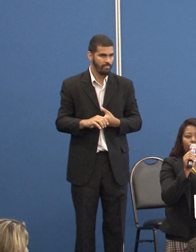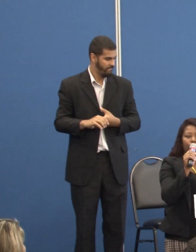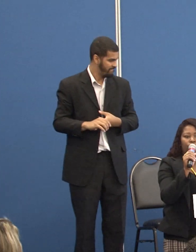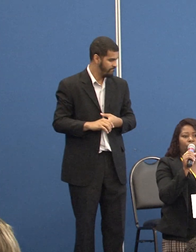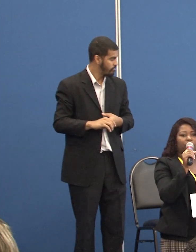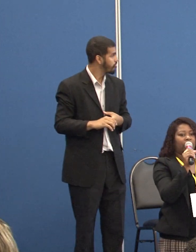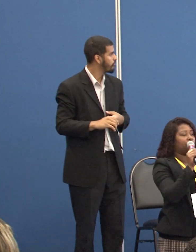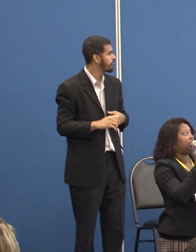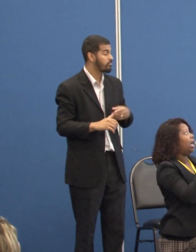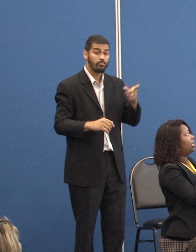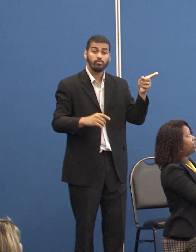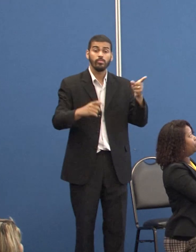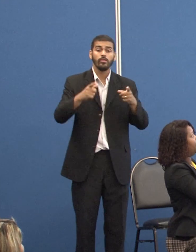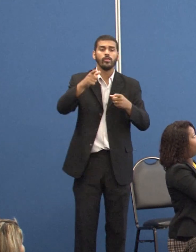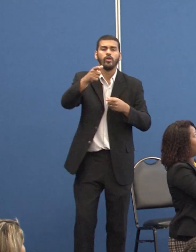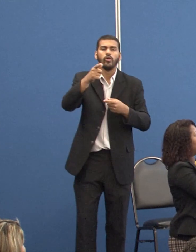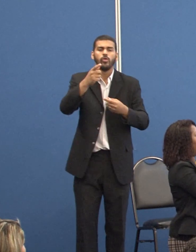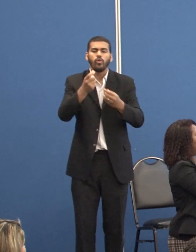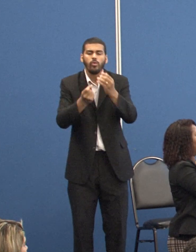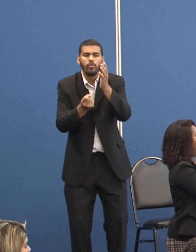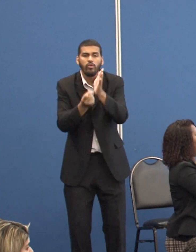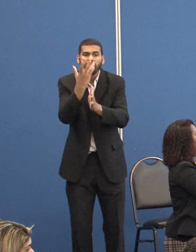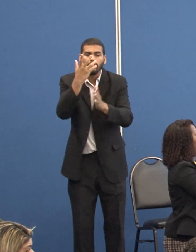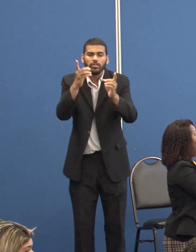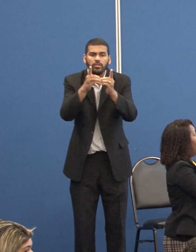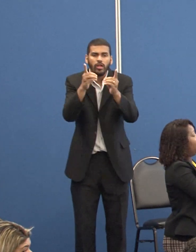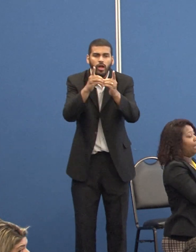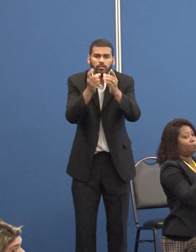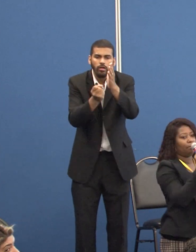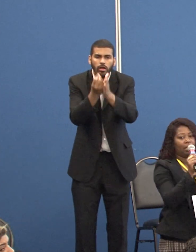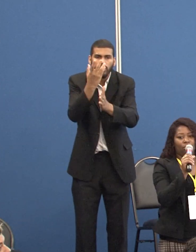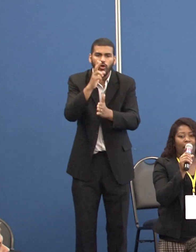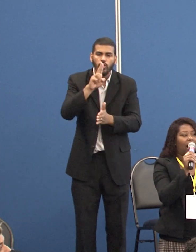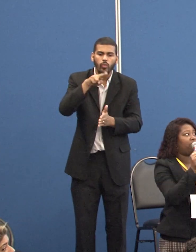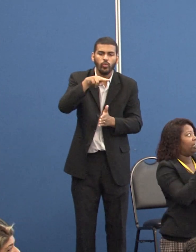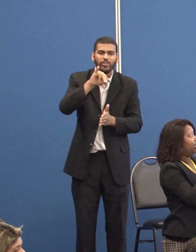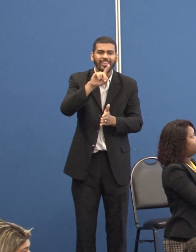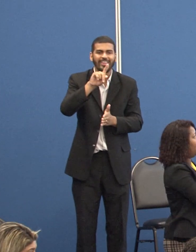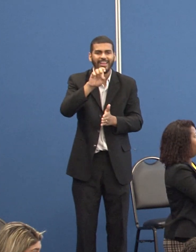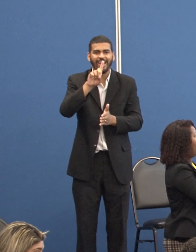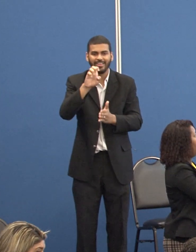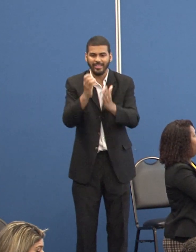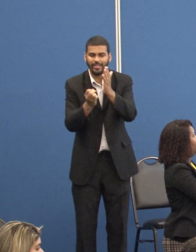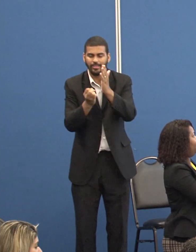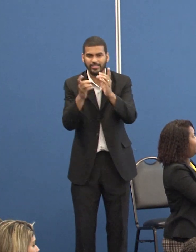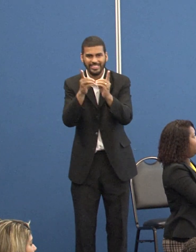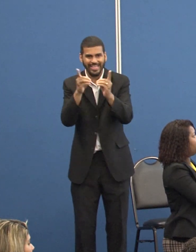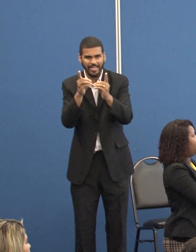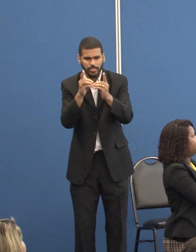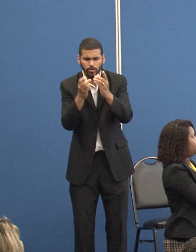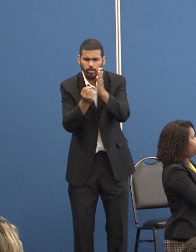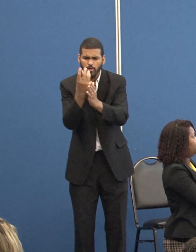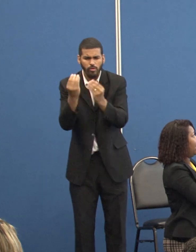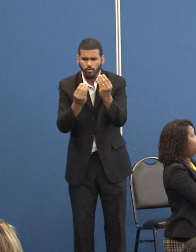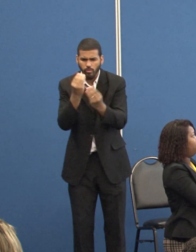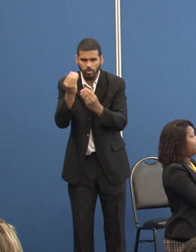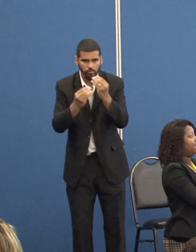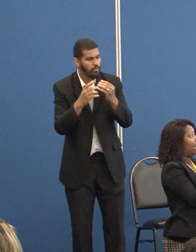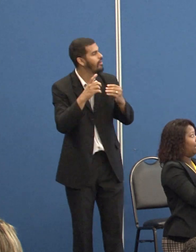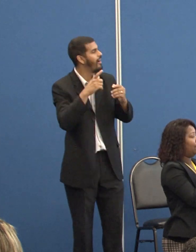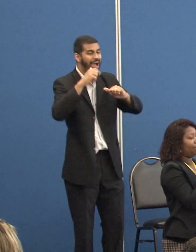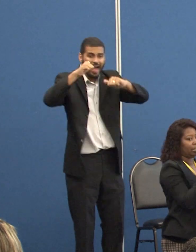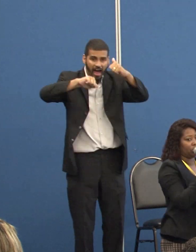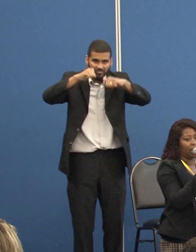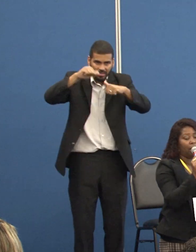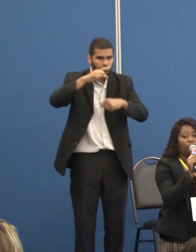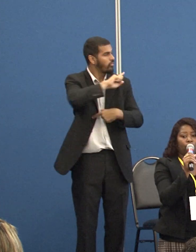pensar em construir uma unidade didática, a gente tem que pensar que, primeiro, a avaliação, ela é planejar, executar,